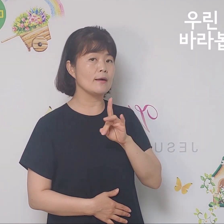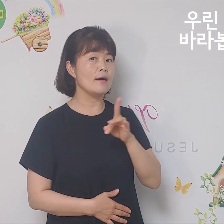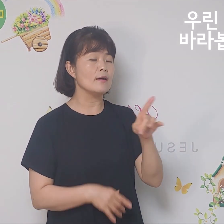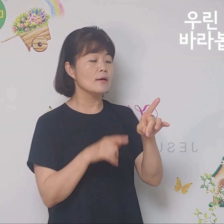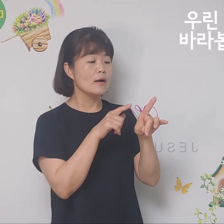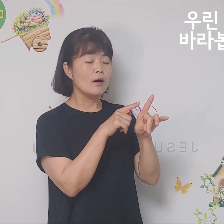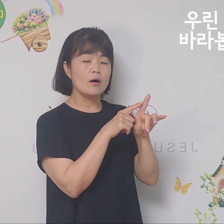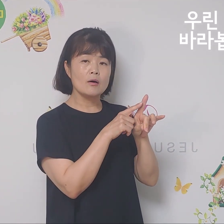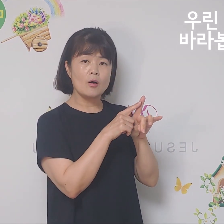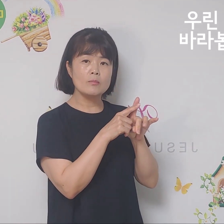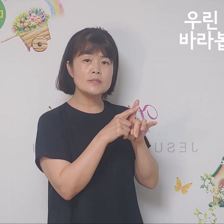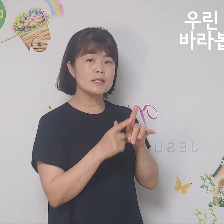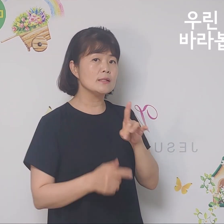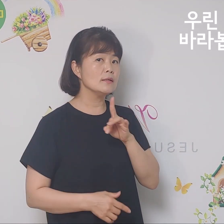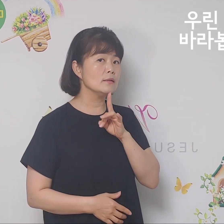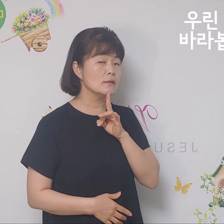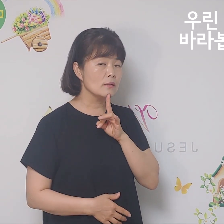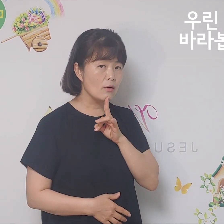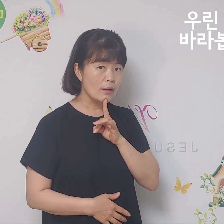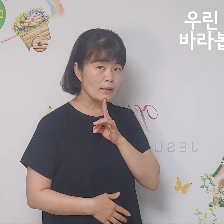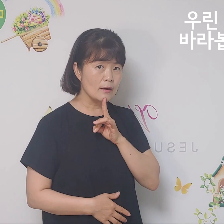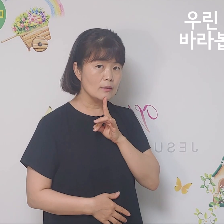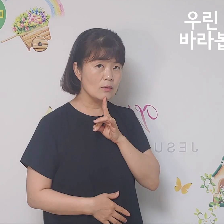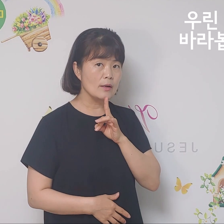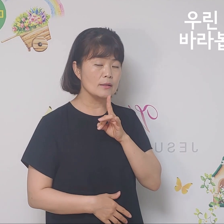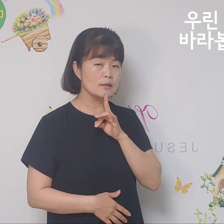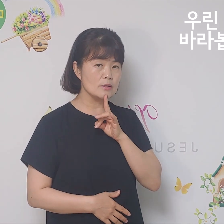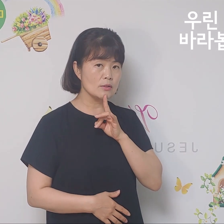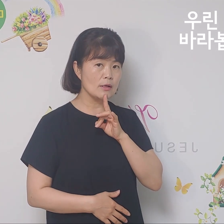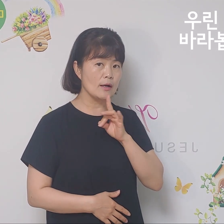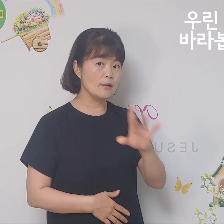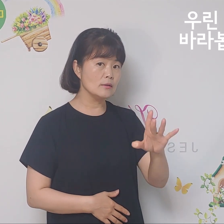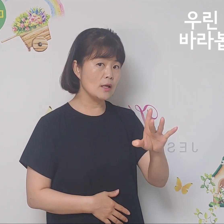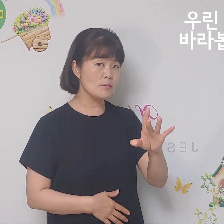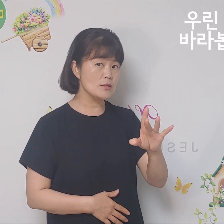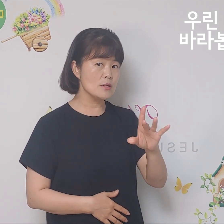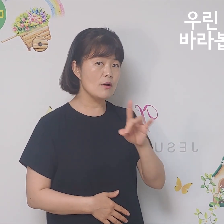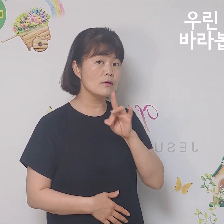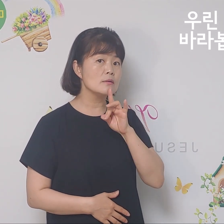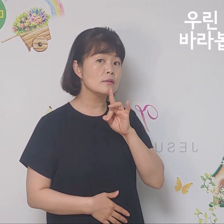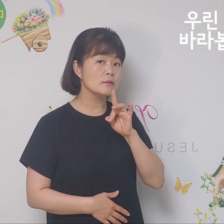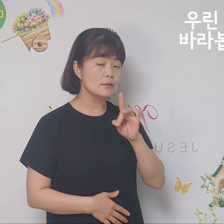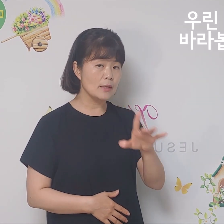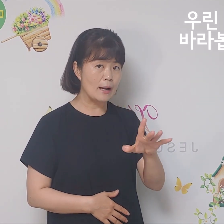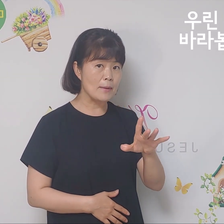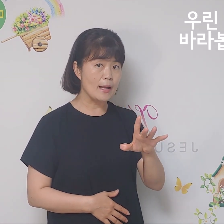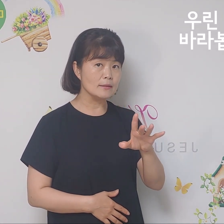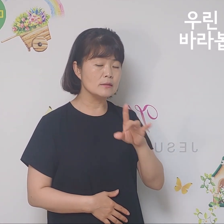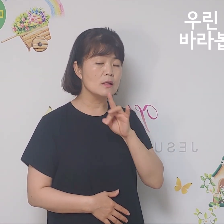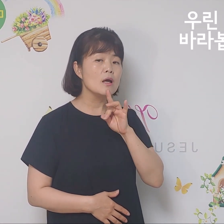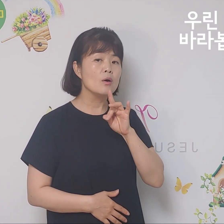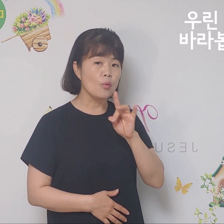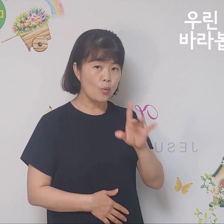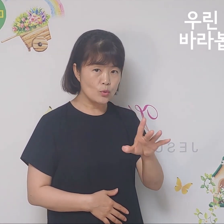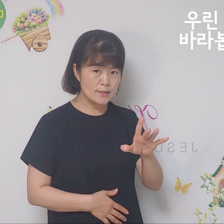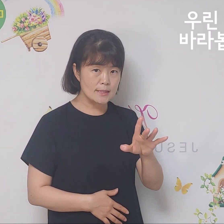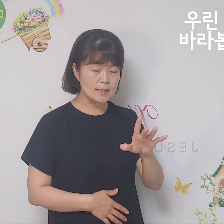붙이셨다가 검지는 턱 아래에다 대셨다가 떼면서 다만,